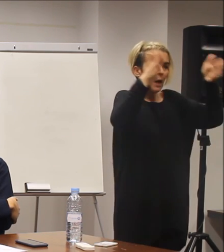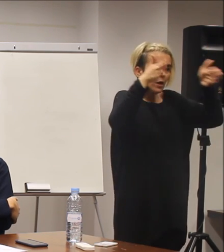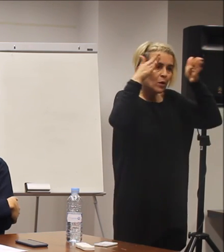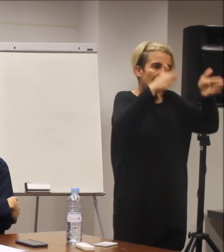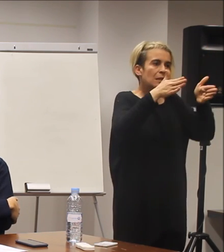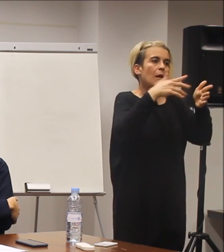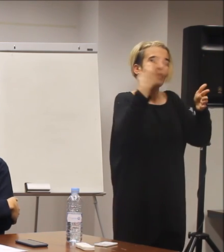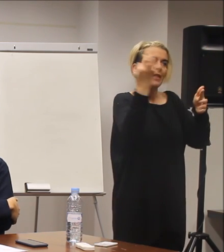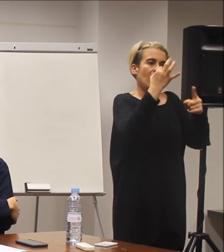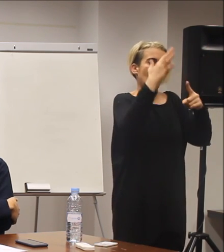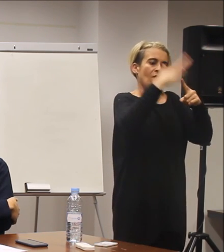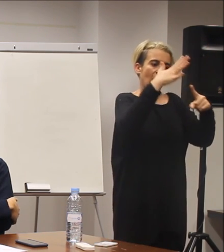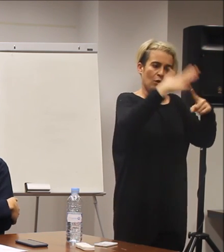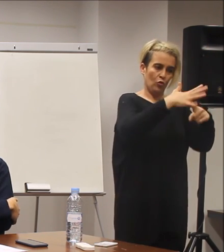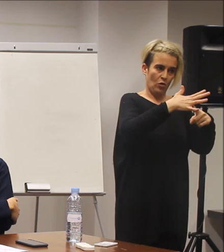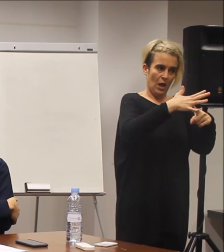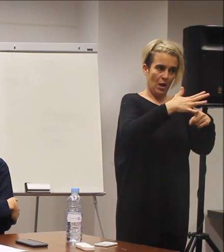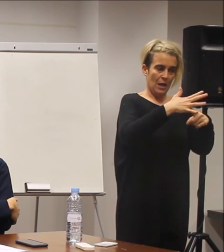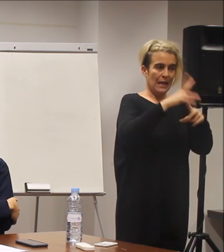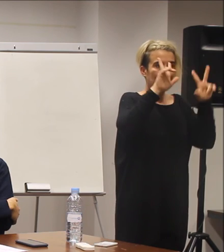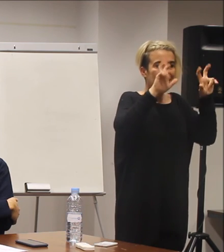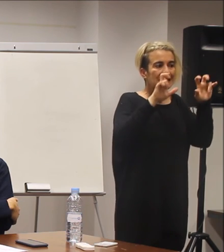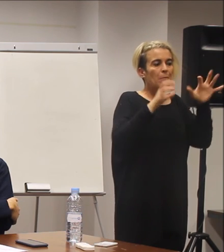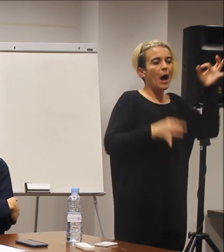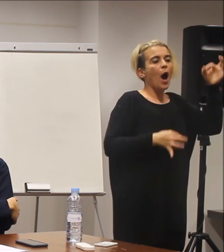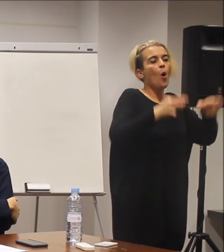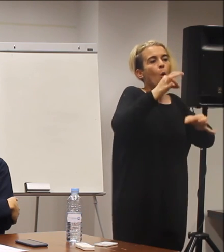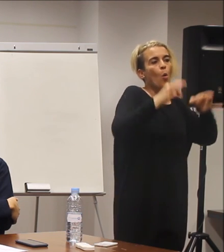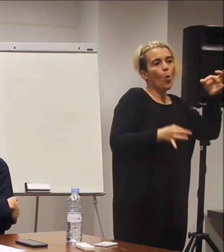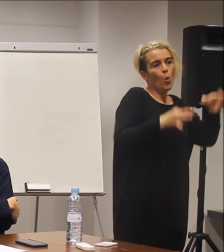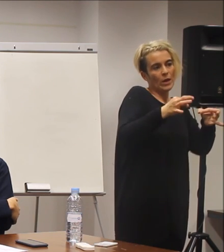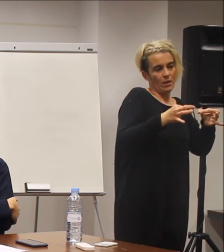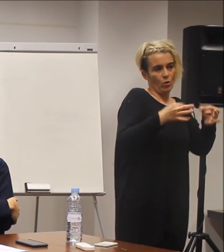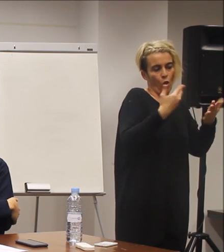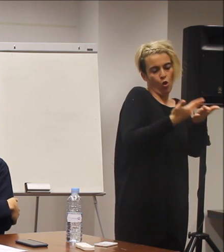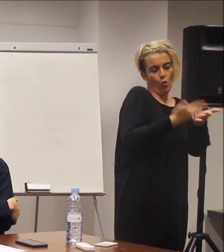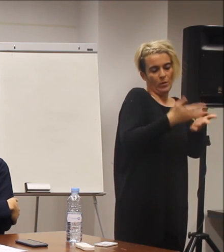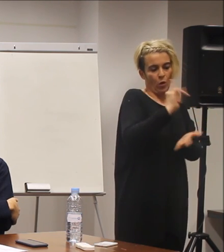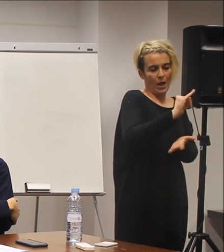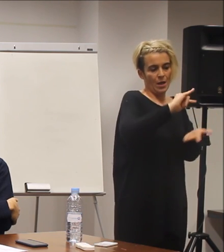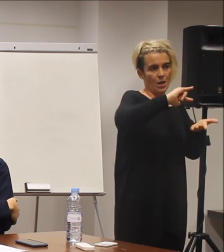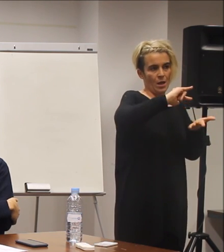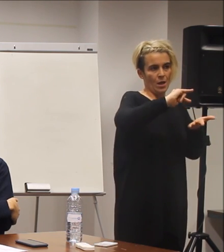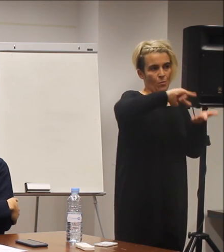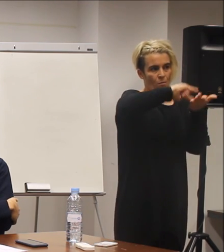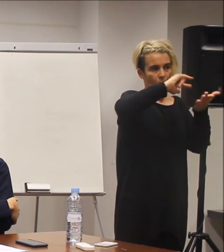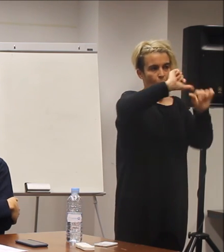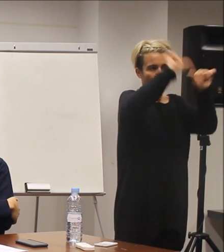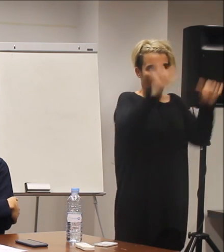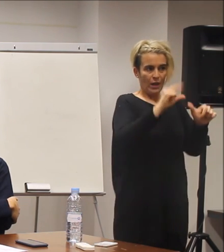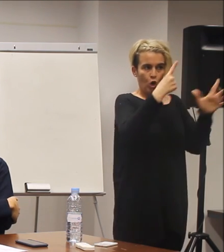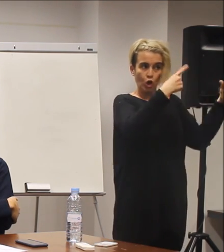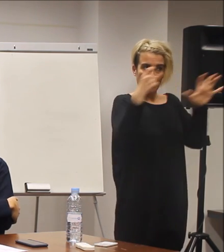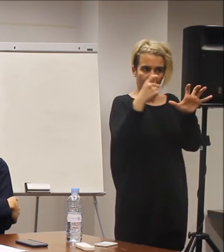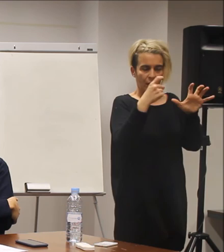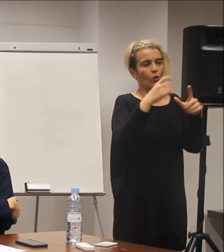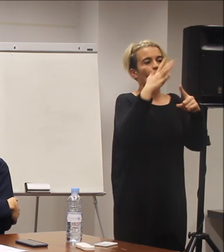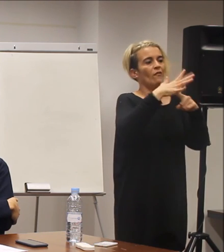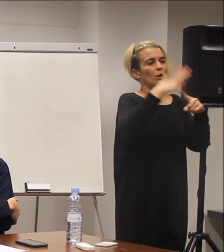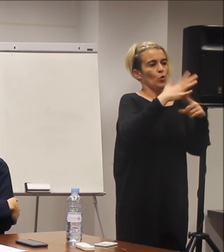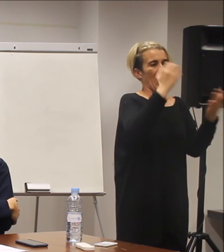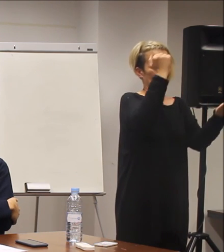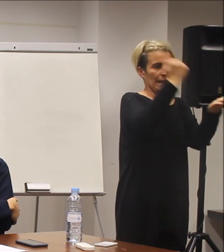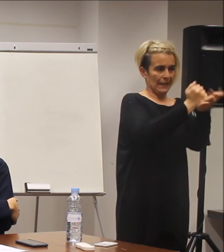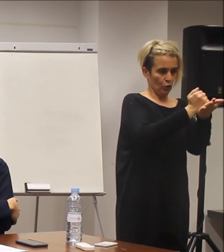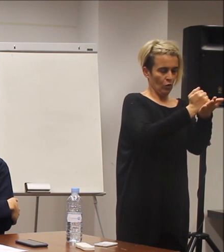recuperéis facturas de los actos jurídicos documentados, que es el modelo 600. Factura de registro, factura de